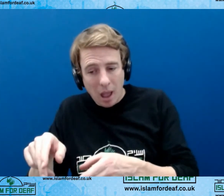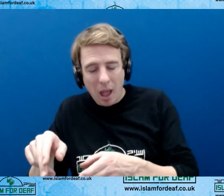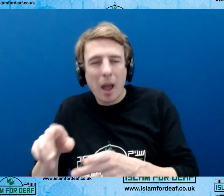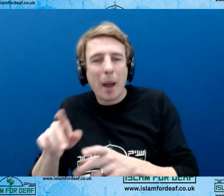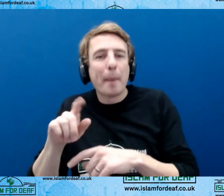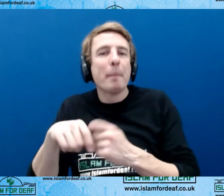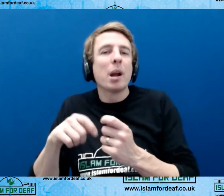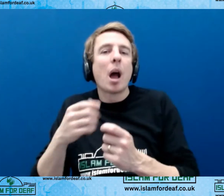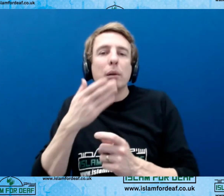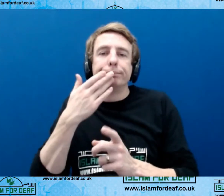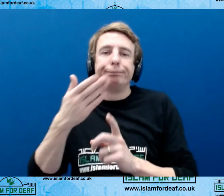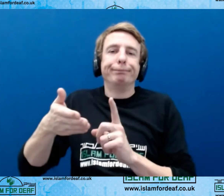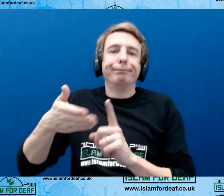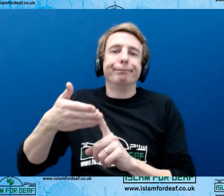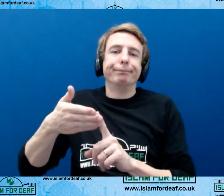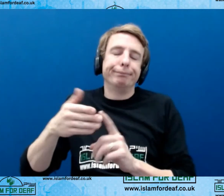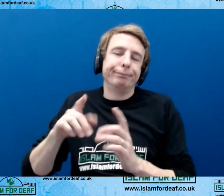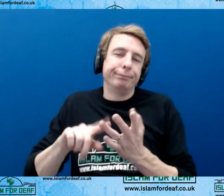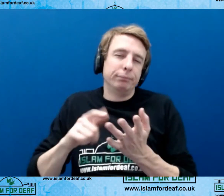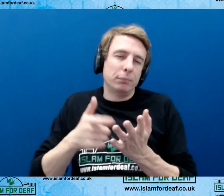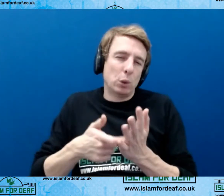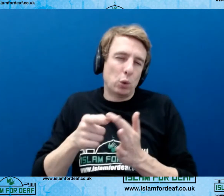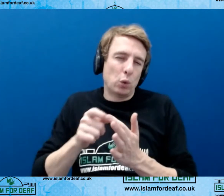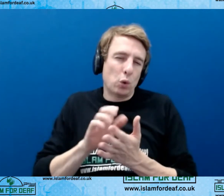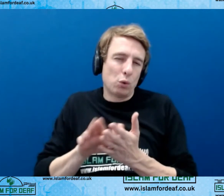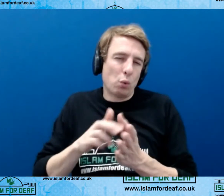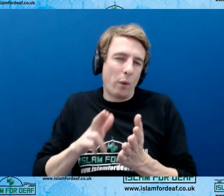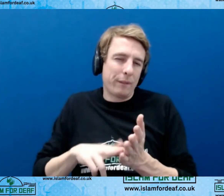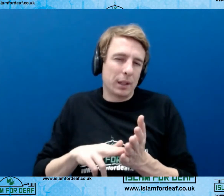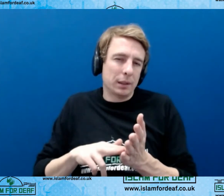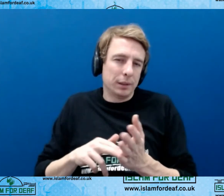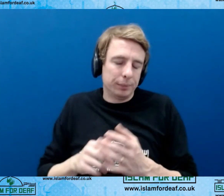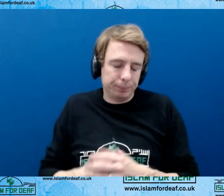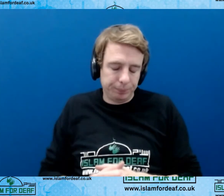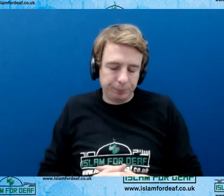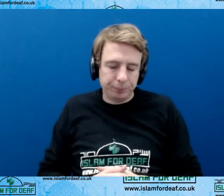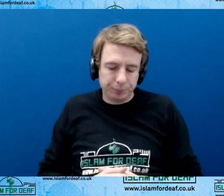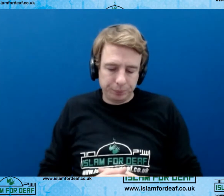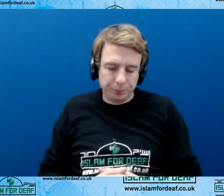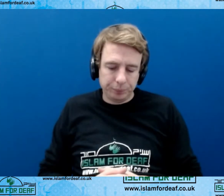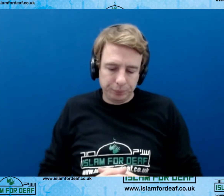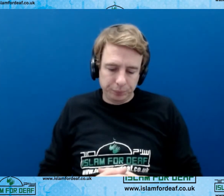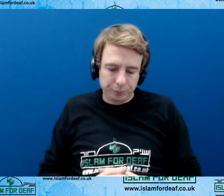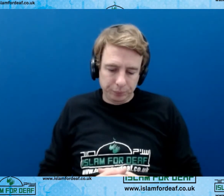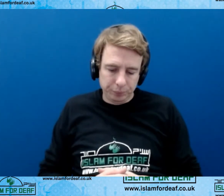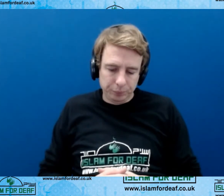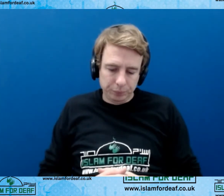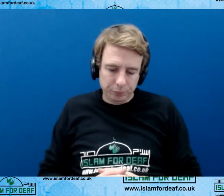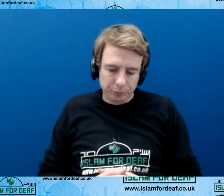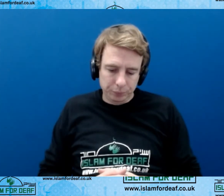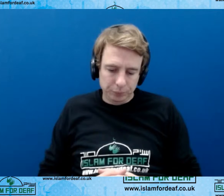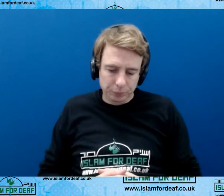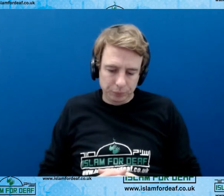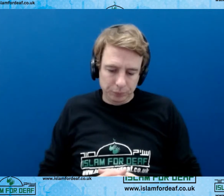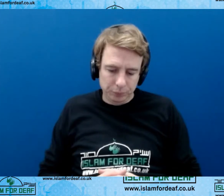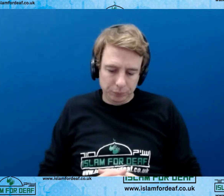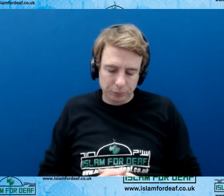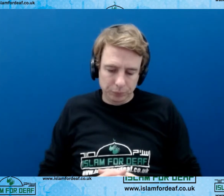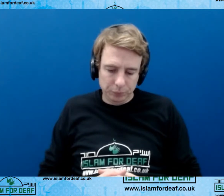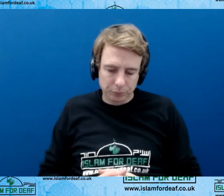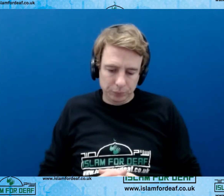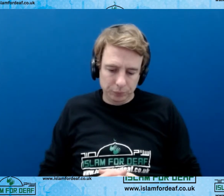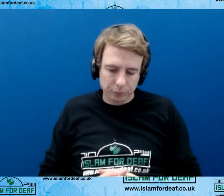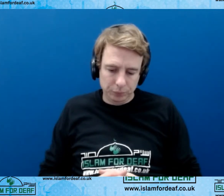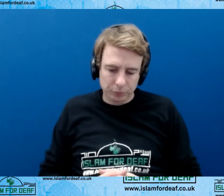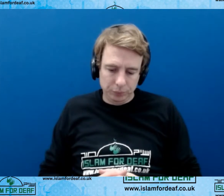وتعالى كذلك من حال قال ولا يحض على طعام المسكين أي ولا يحث نفسه ولا يحث